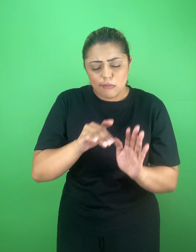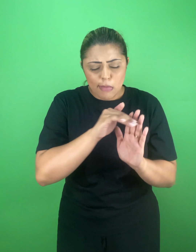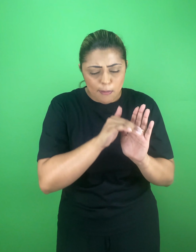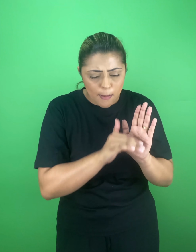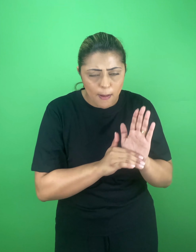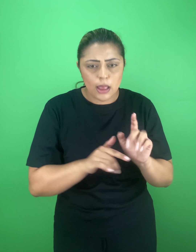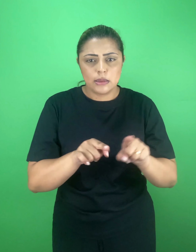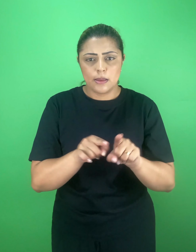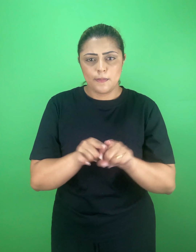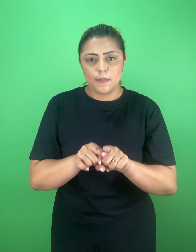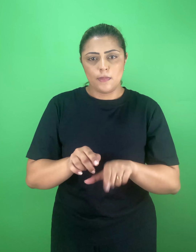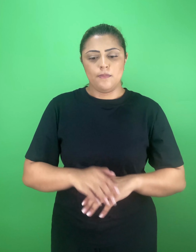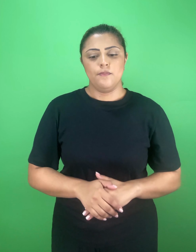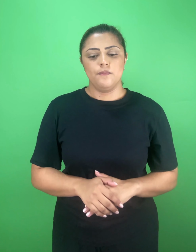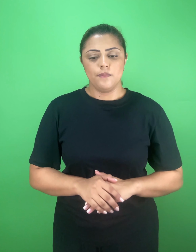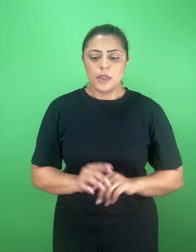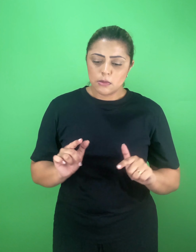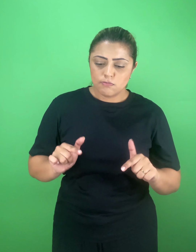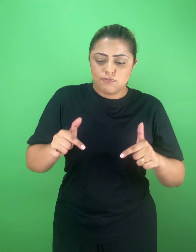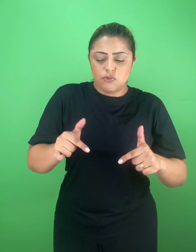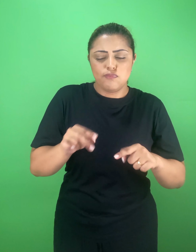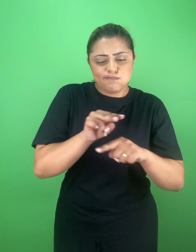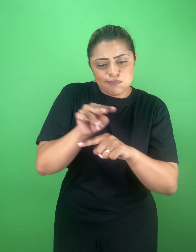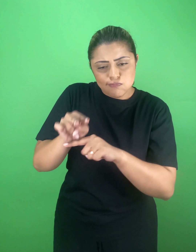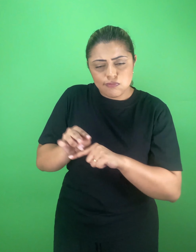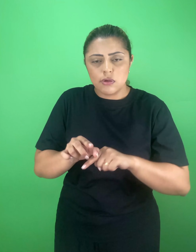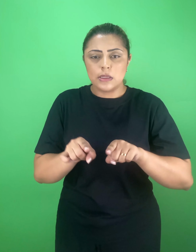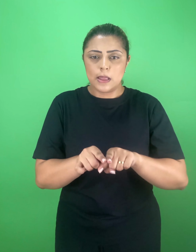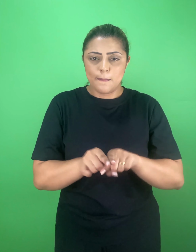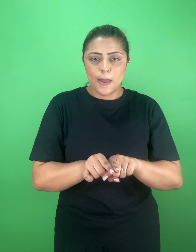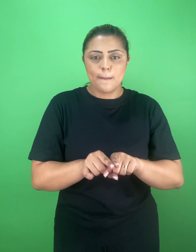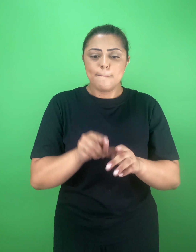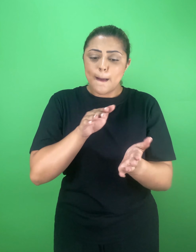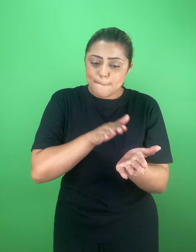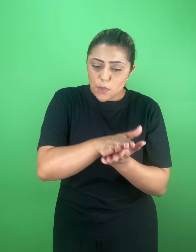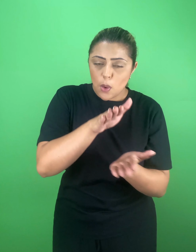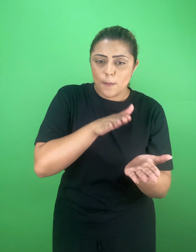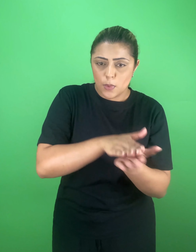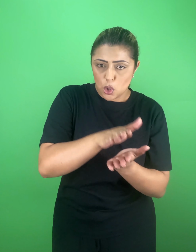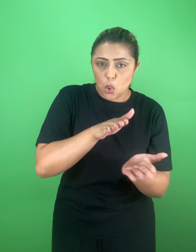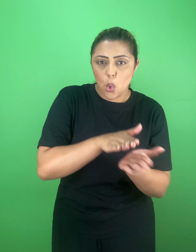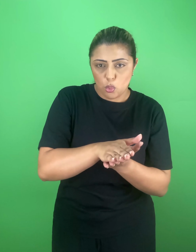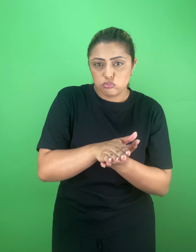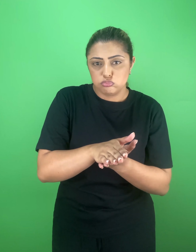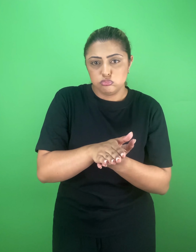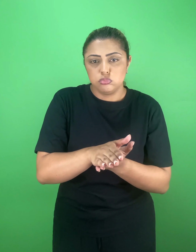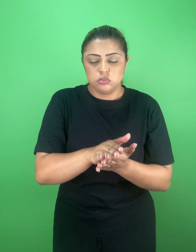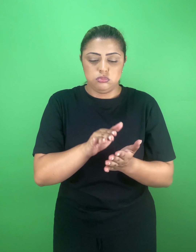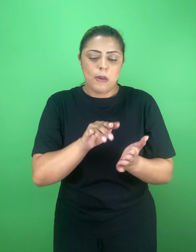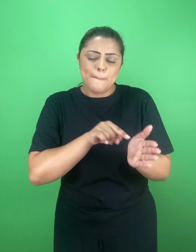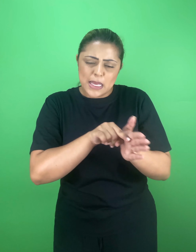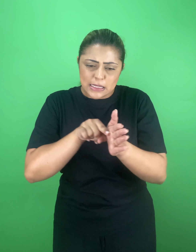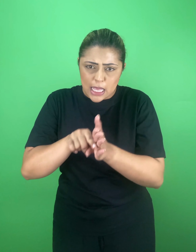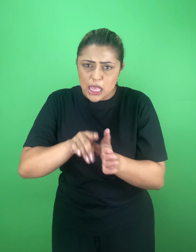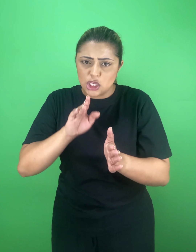Execução de ações de salvaguarda 3. Publicação de trabalhos já concluídos que visem a difusão e